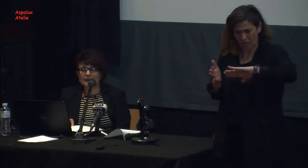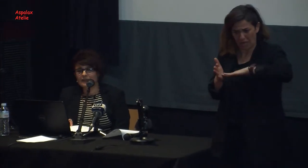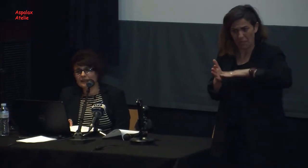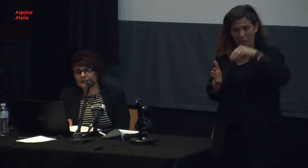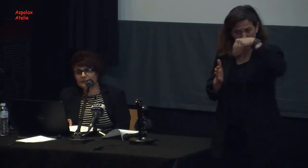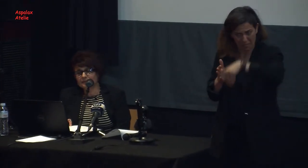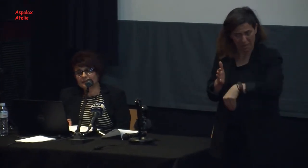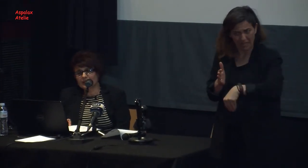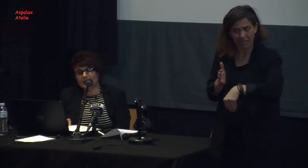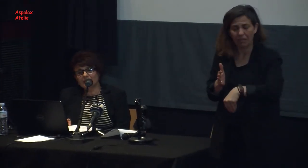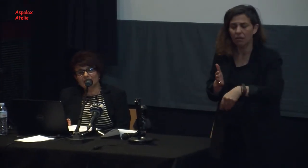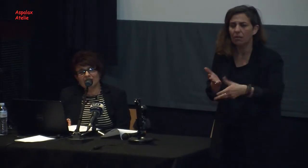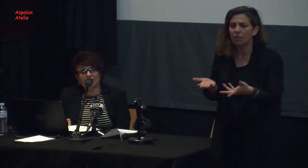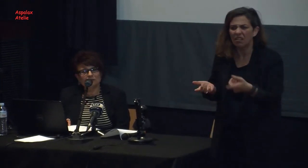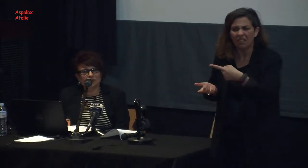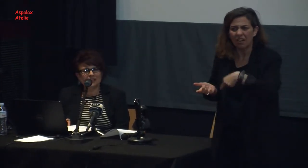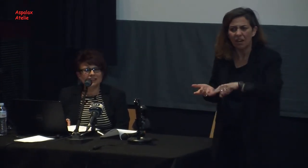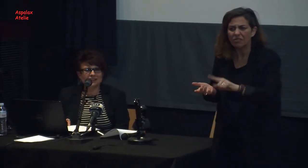παλί